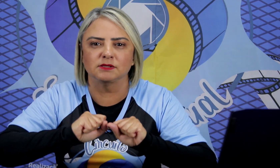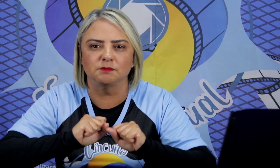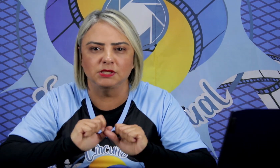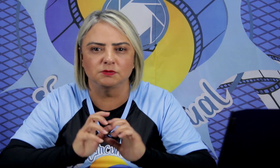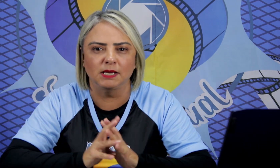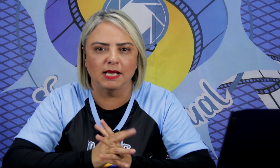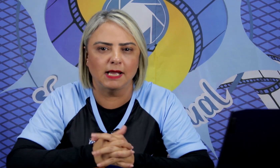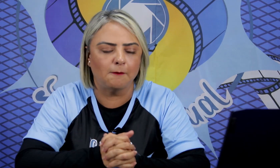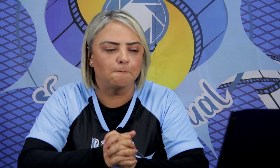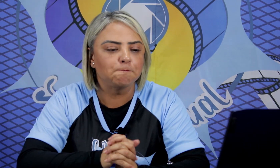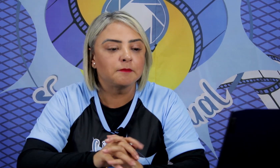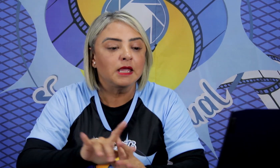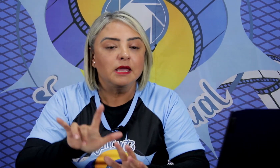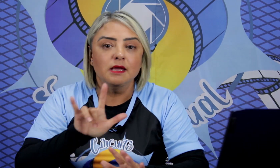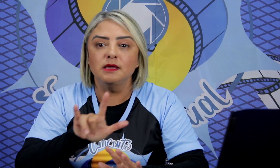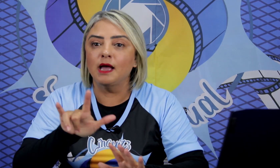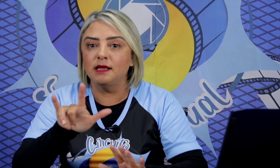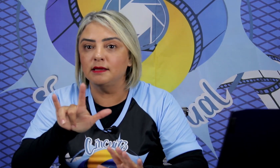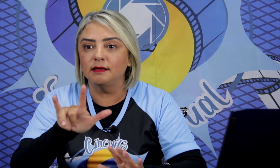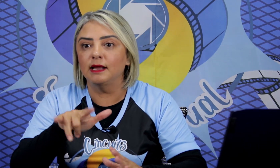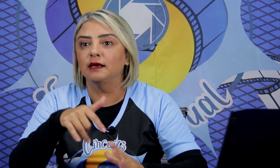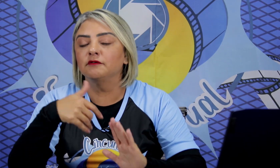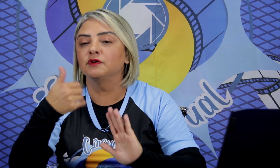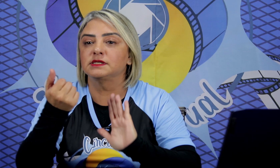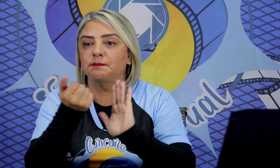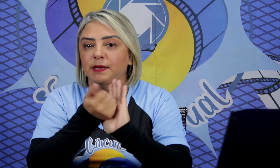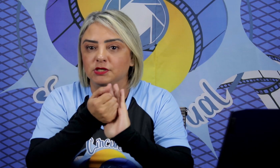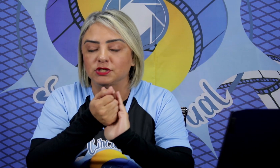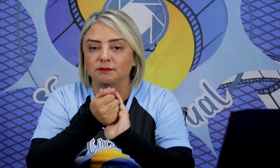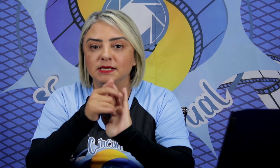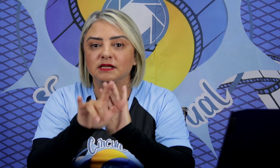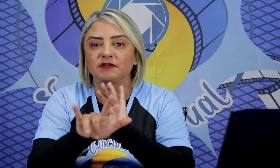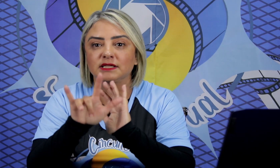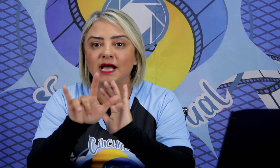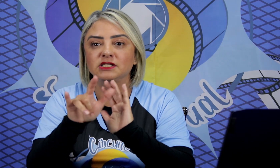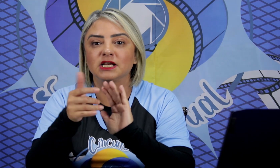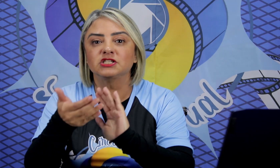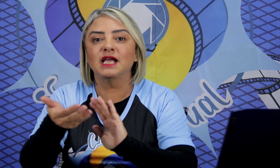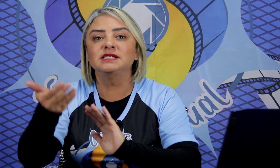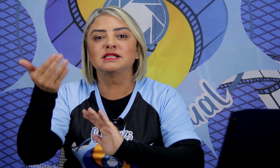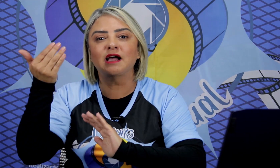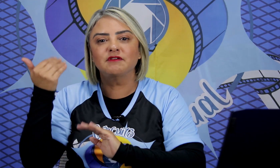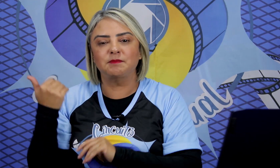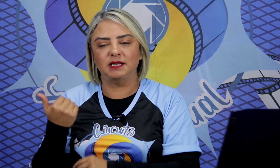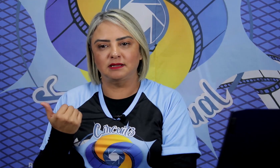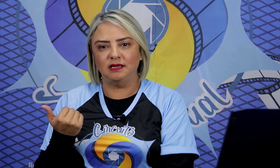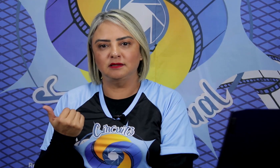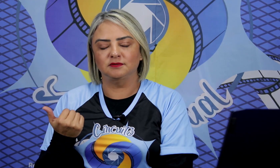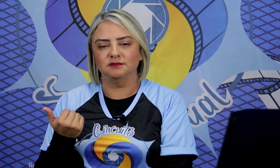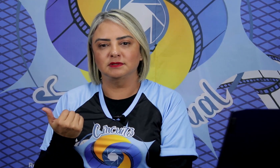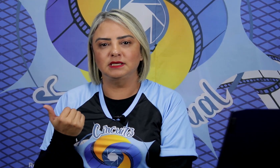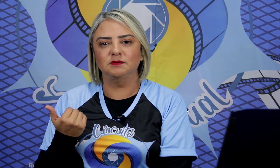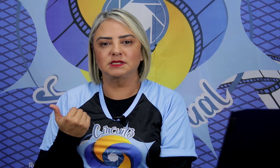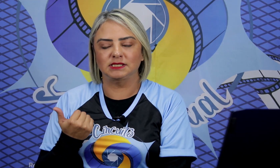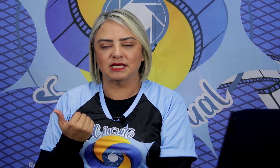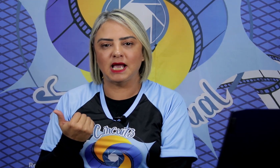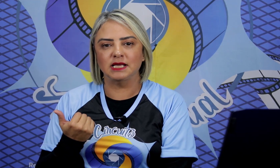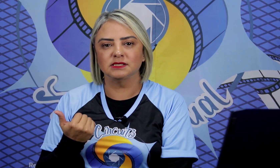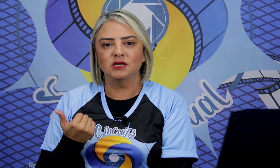print bem legal? E aí ela levou essa pecha. Mas, na verdade, ela já estava aprendendo língua de sinais